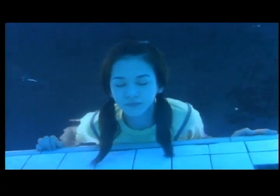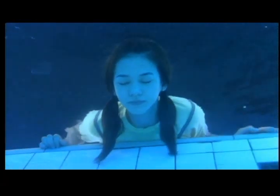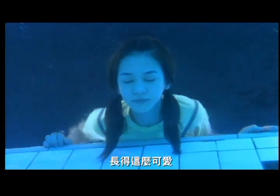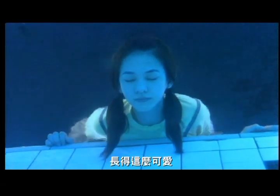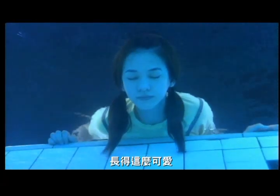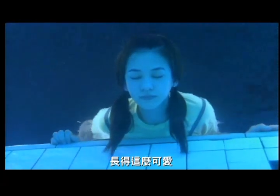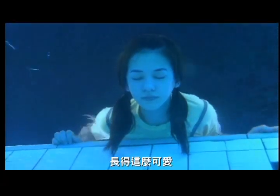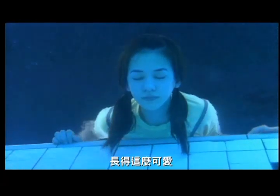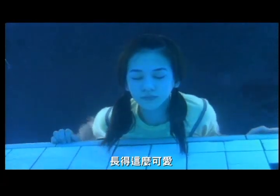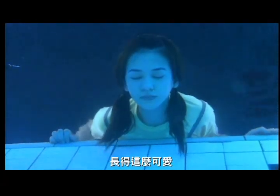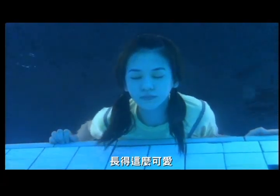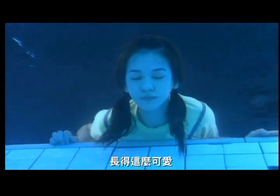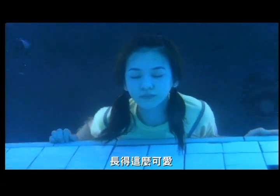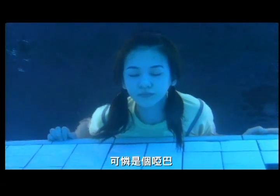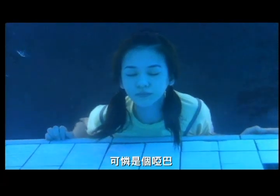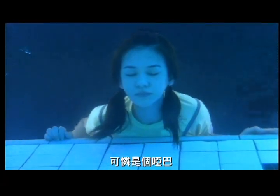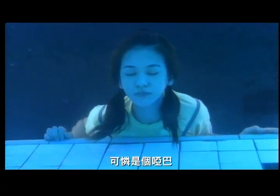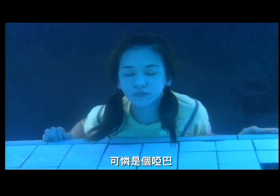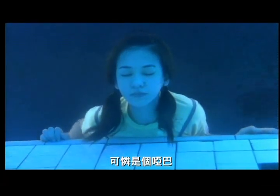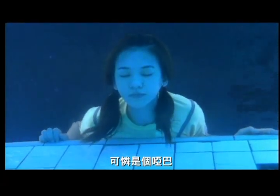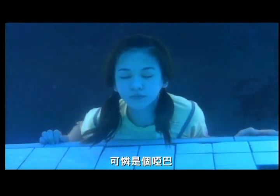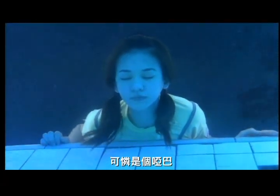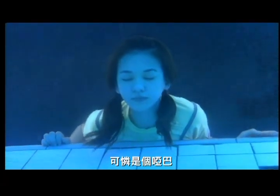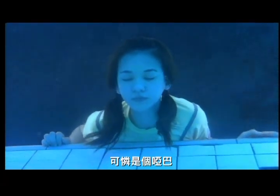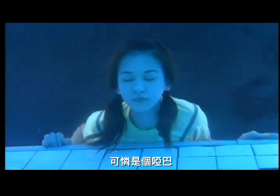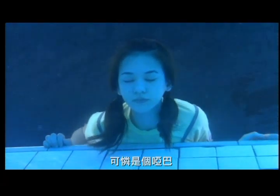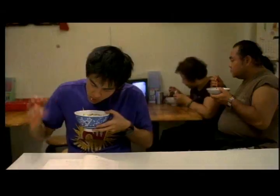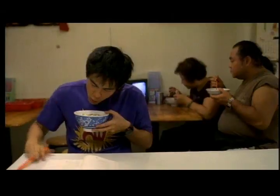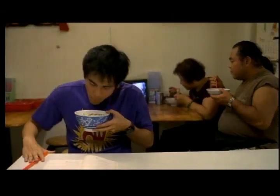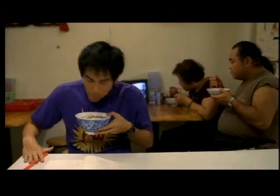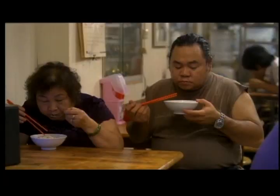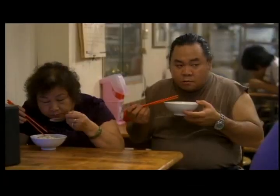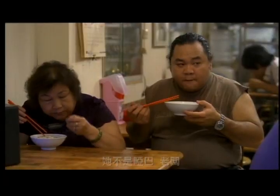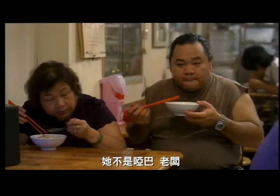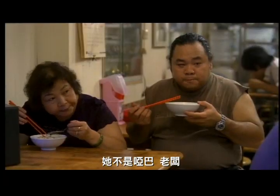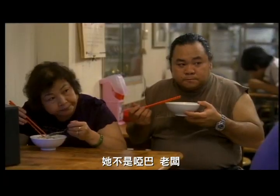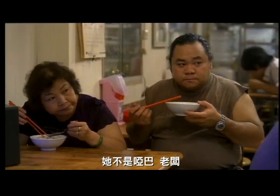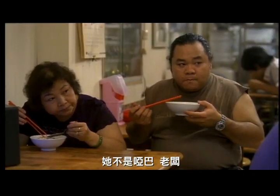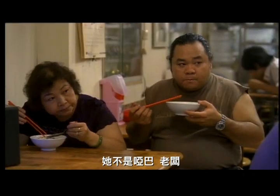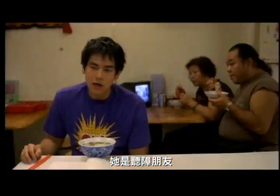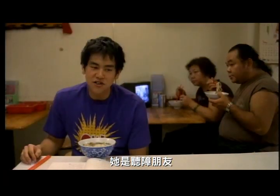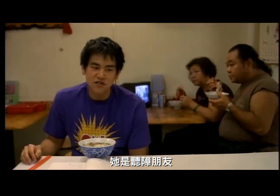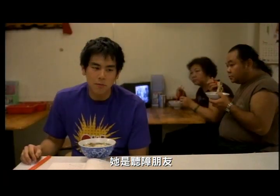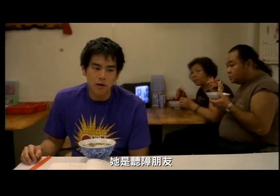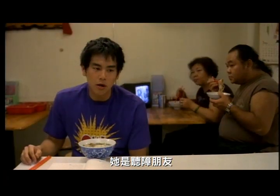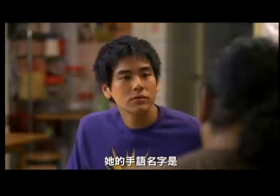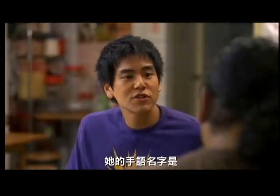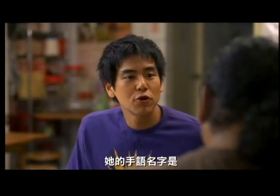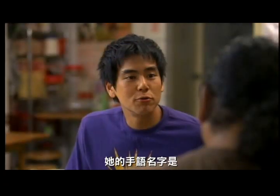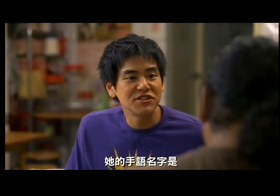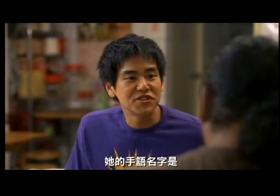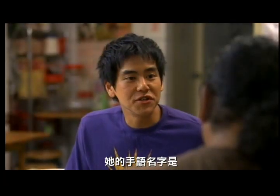先做一个嘴哦，可怜哦，安尼一搞。 他不是哑巴老板，他是听障朋友， 他手语名字是。